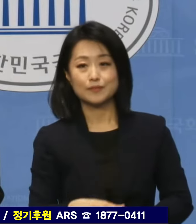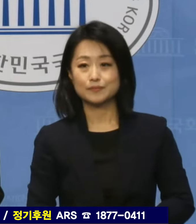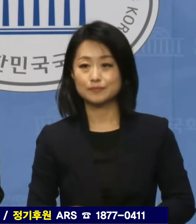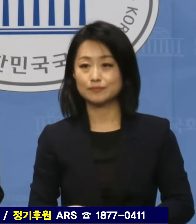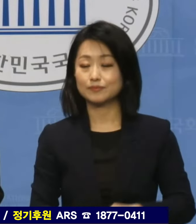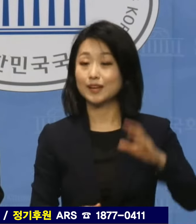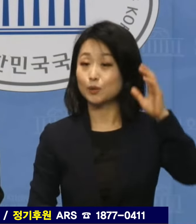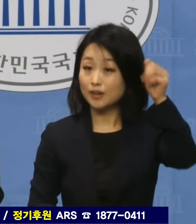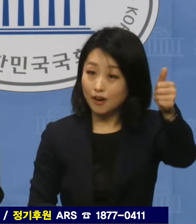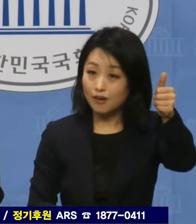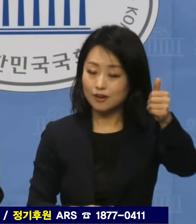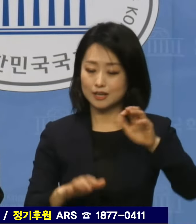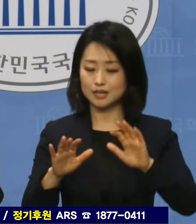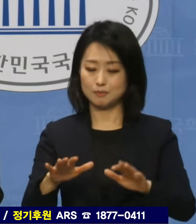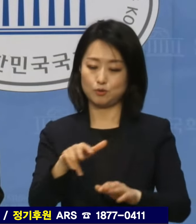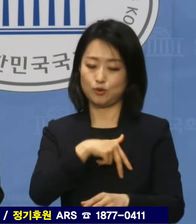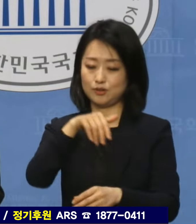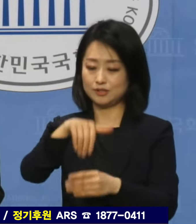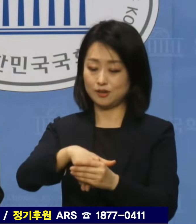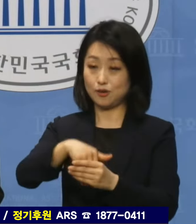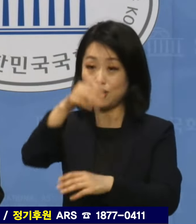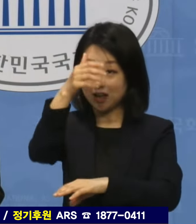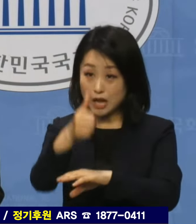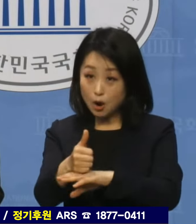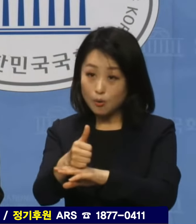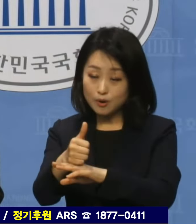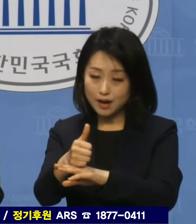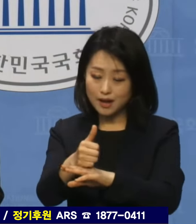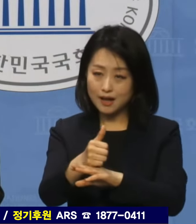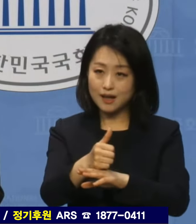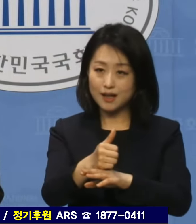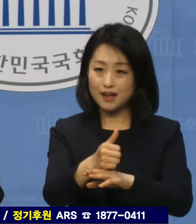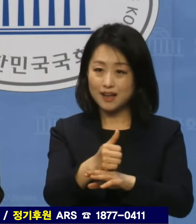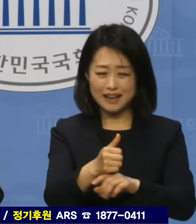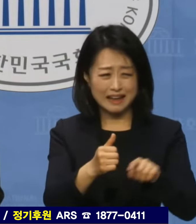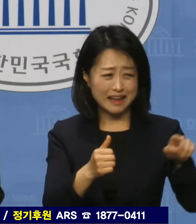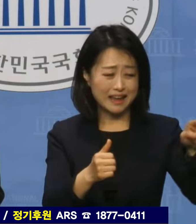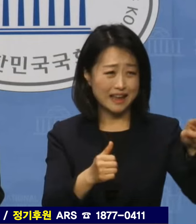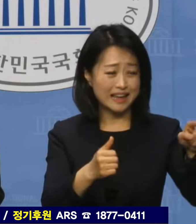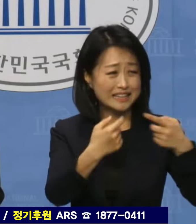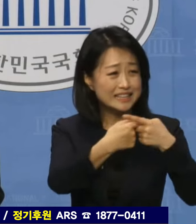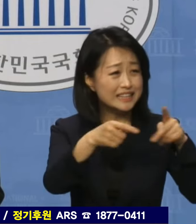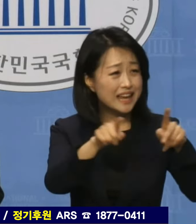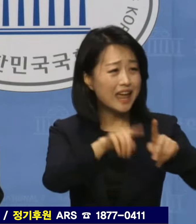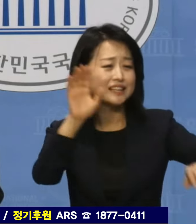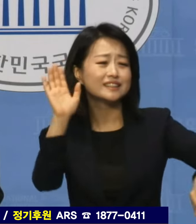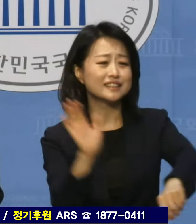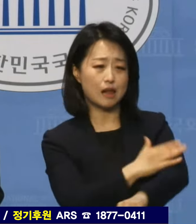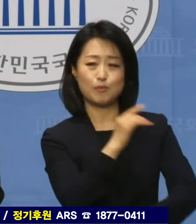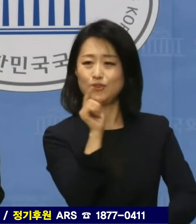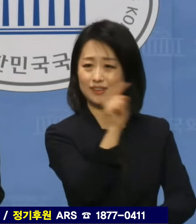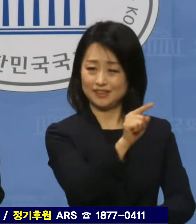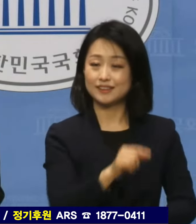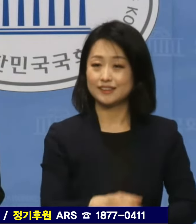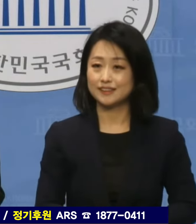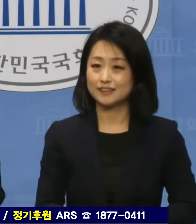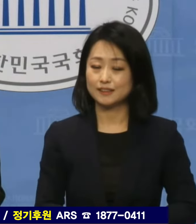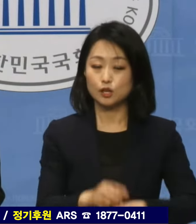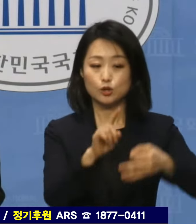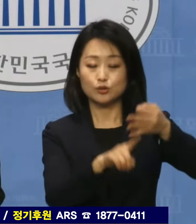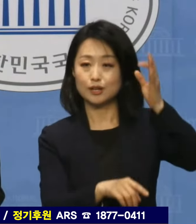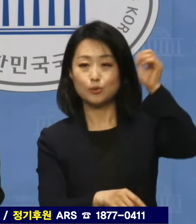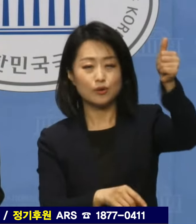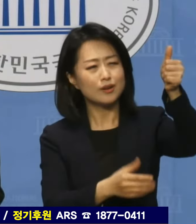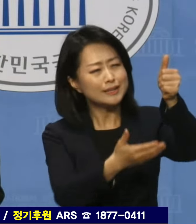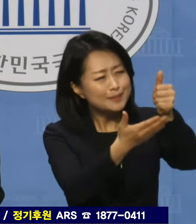대통령께서는 이번 총선을 통한 민의를 잘못 이해하셔도 한참 잘못 이해하셨습니다. 윤석열